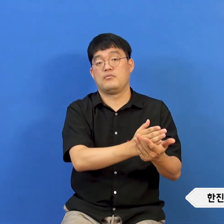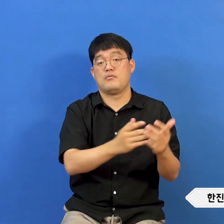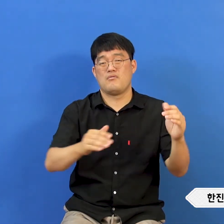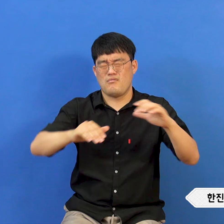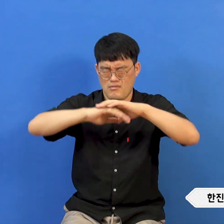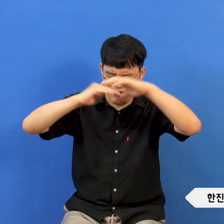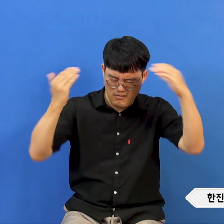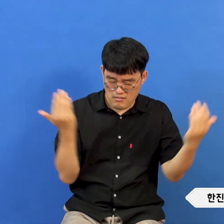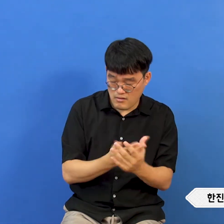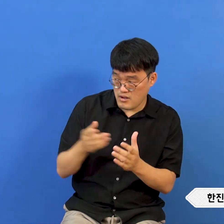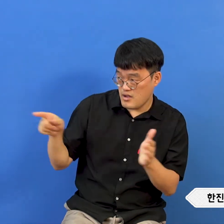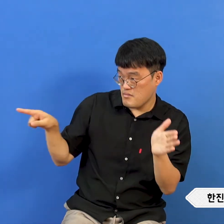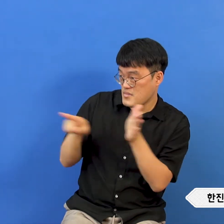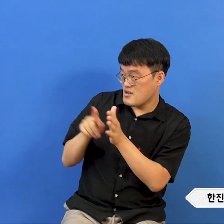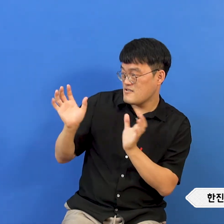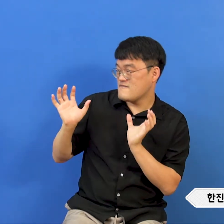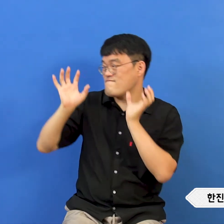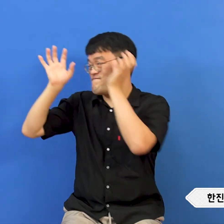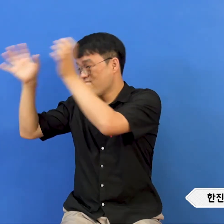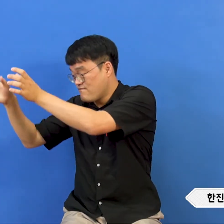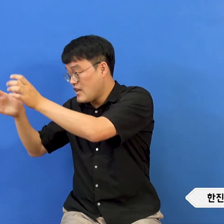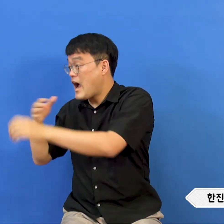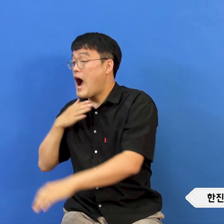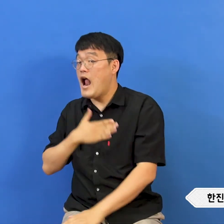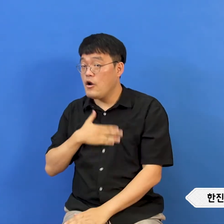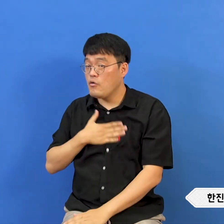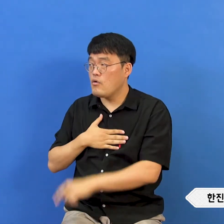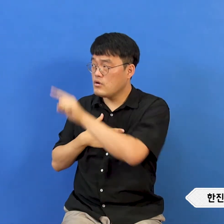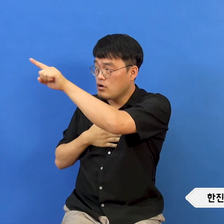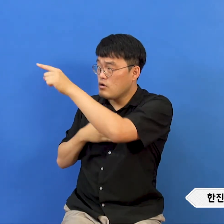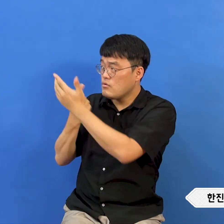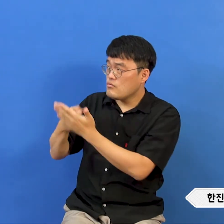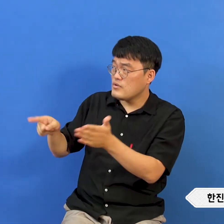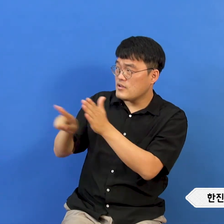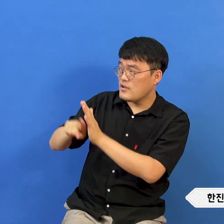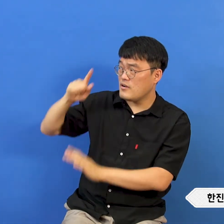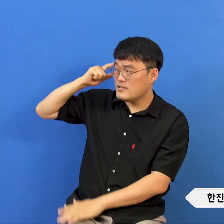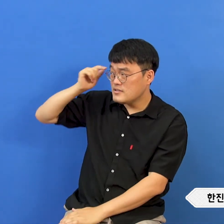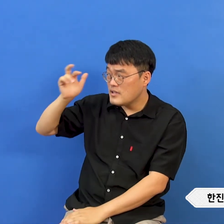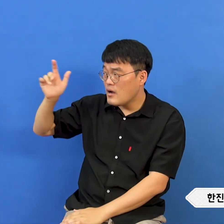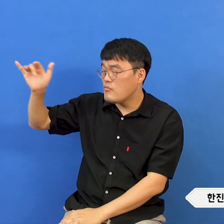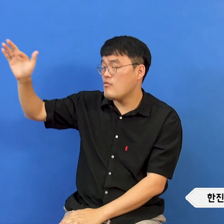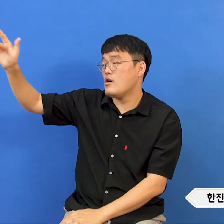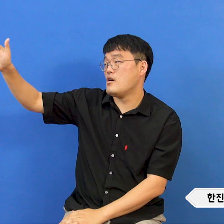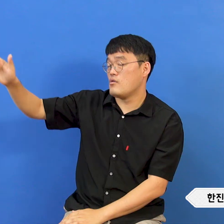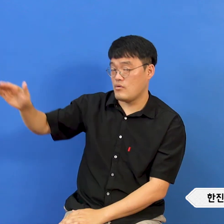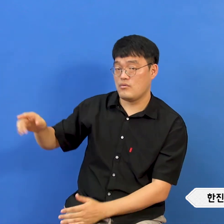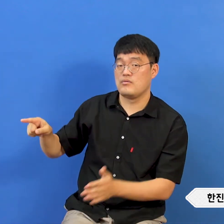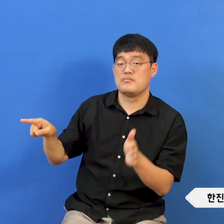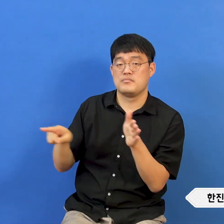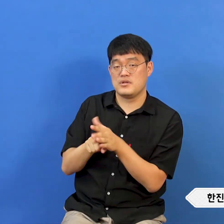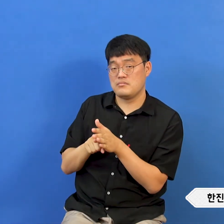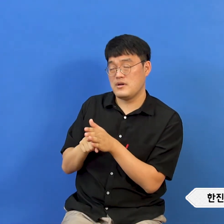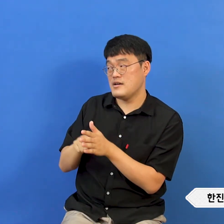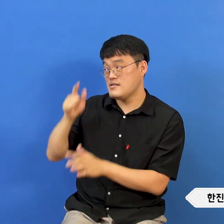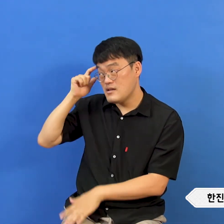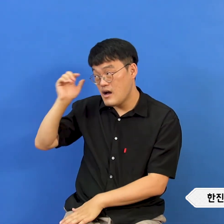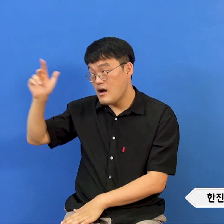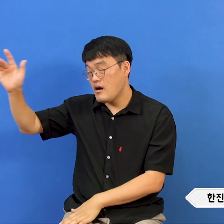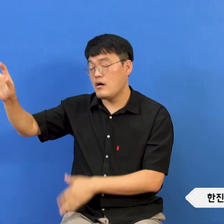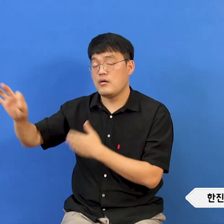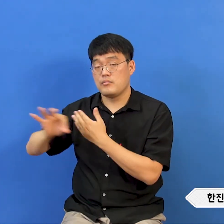의탁하고 맡기는 것이 믿음이라는 것을 알고 그 믿음을 사모하기만 하면 됩니다. 그러면 믿음은 자라게 되어 있습니다.